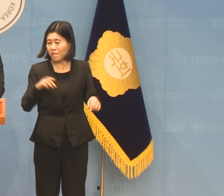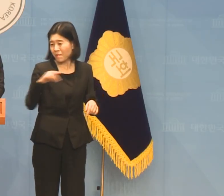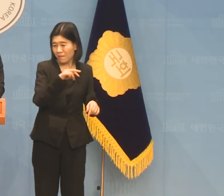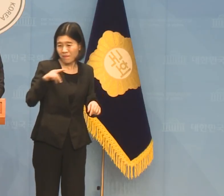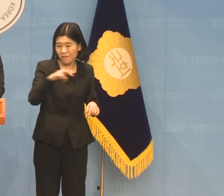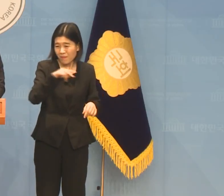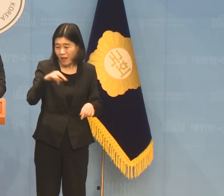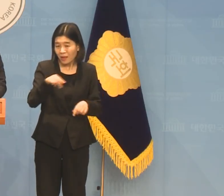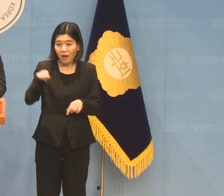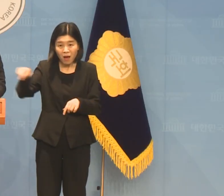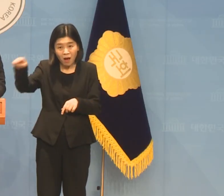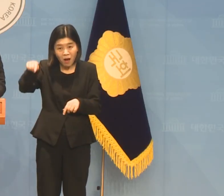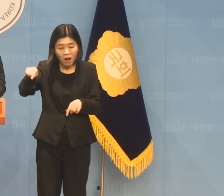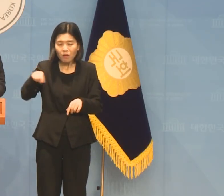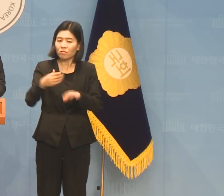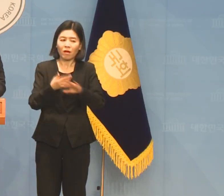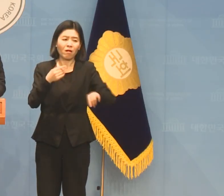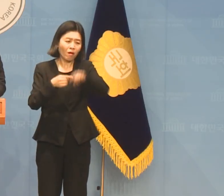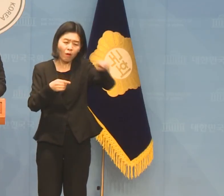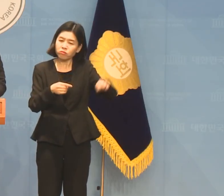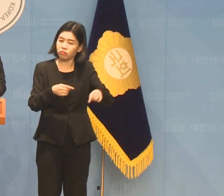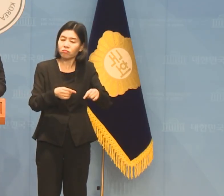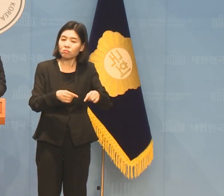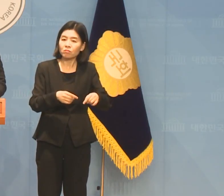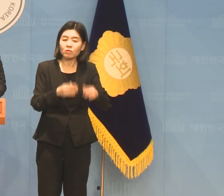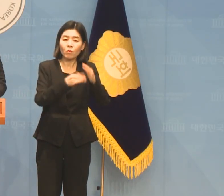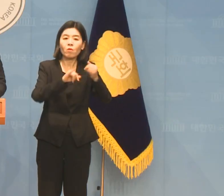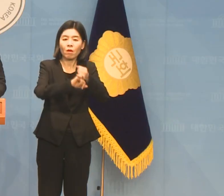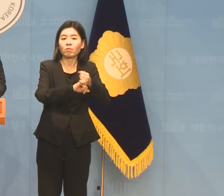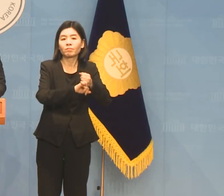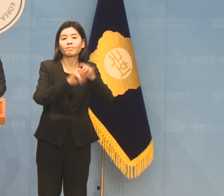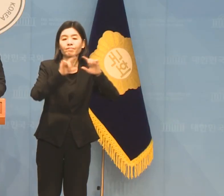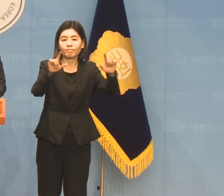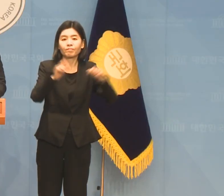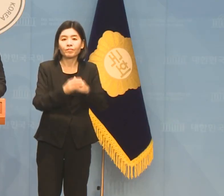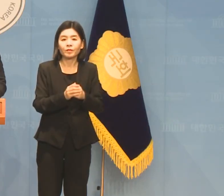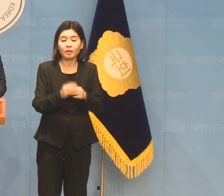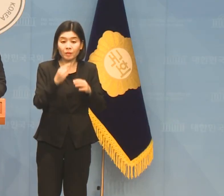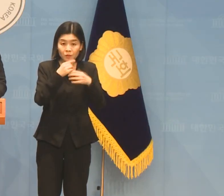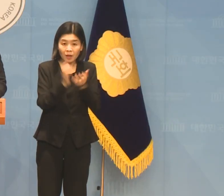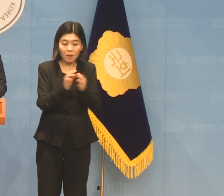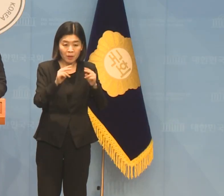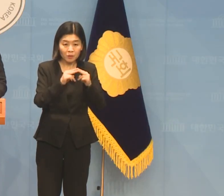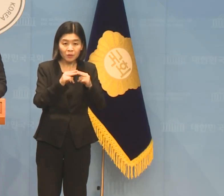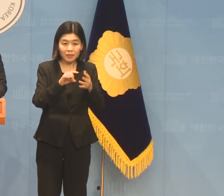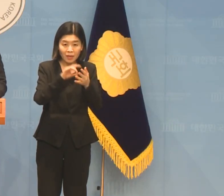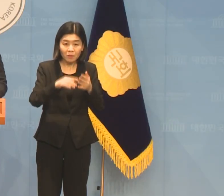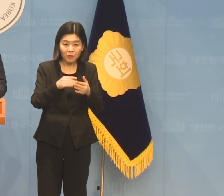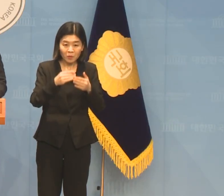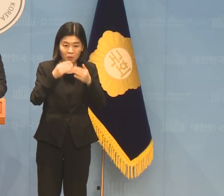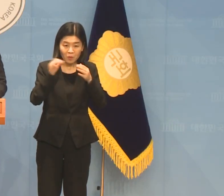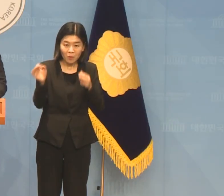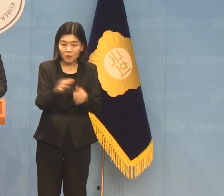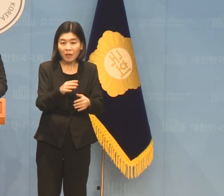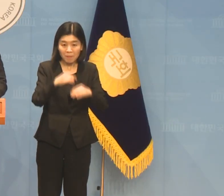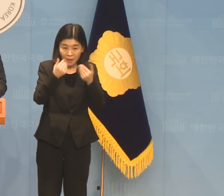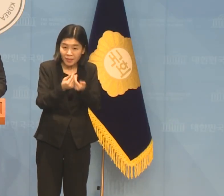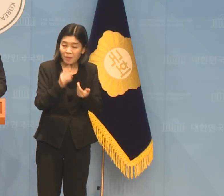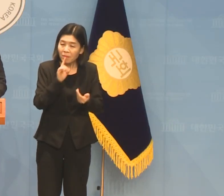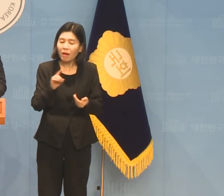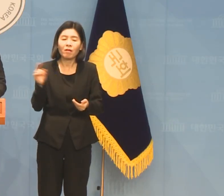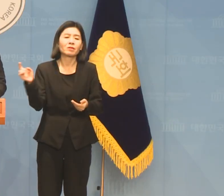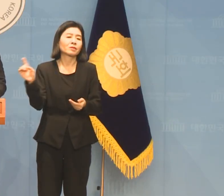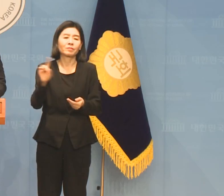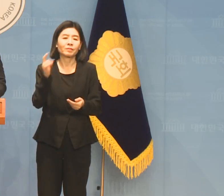집중하는 후보들과는 확연한 차이를 보이고 있습니다. 끝으로 민주당이 반도체 세액공제를 반대했다는 주장은 명백한 거짓입니다. 지난